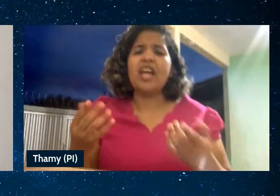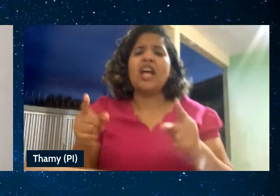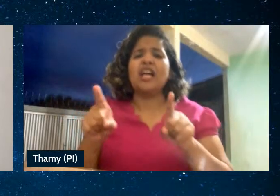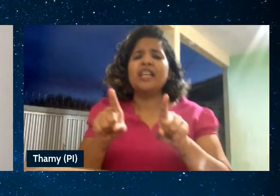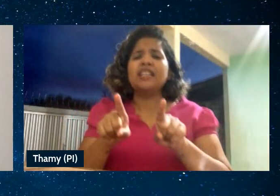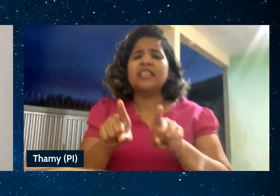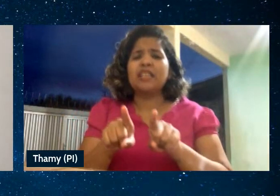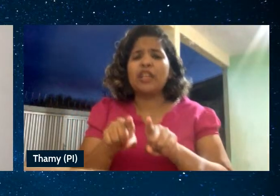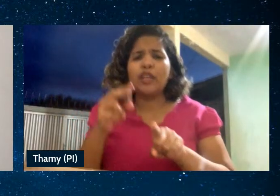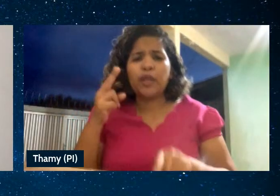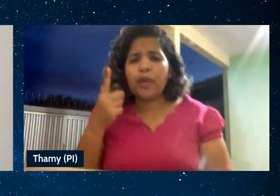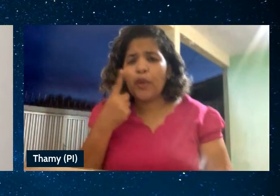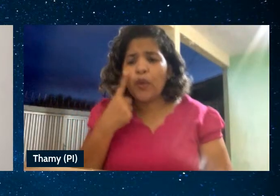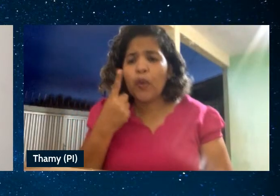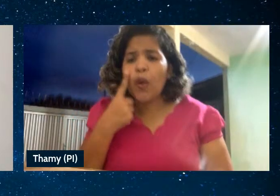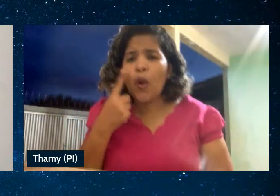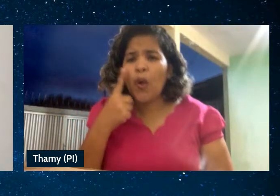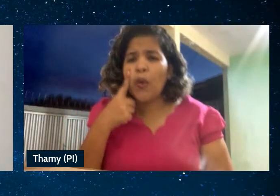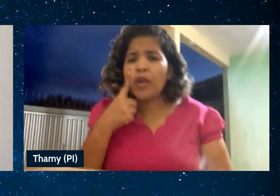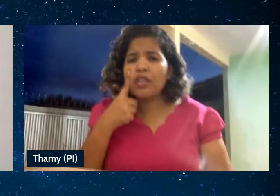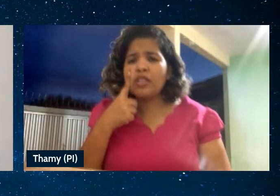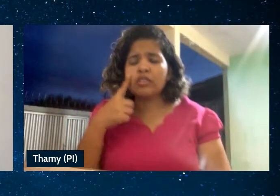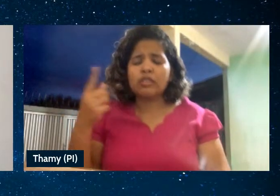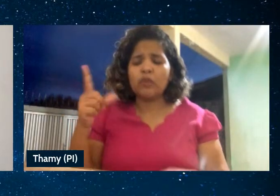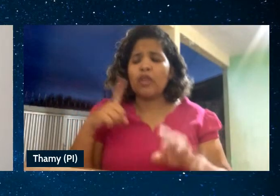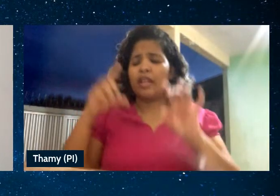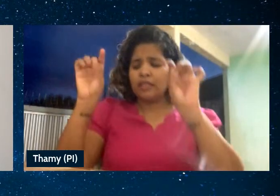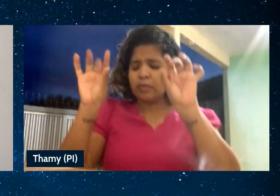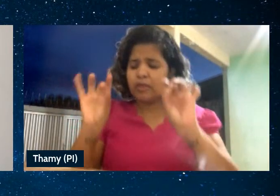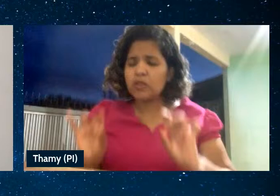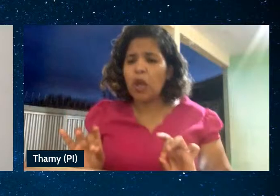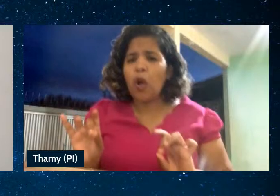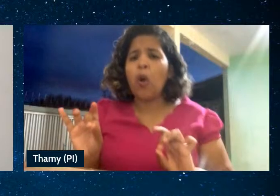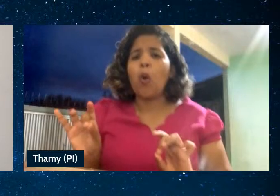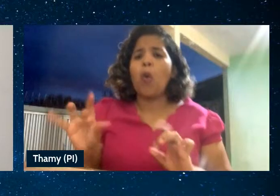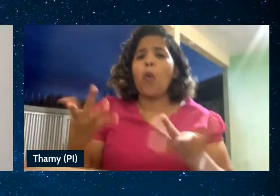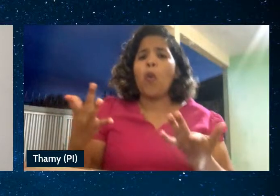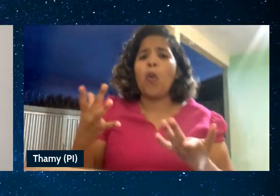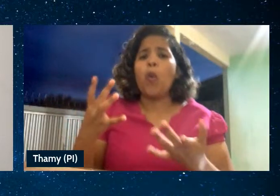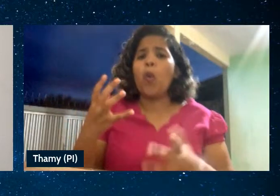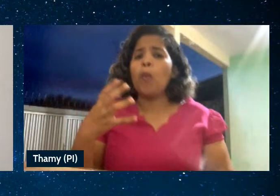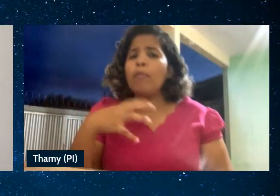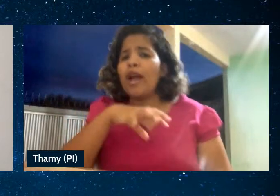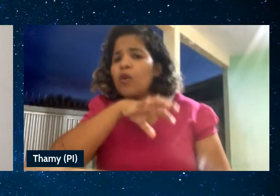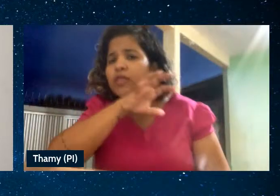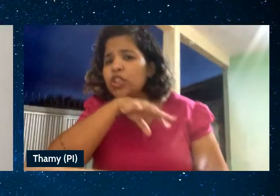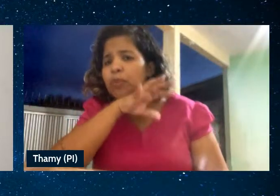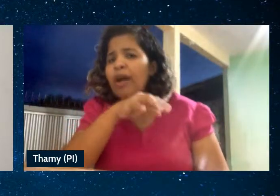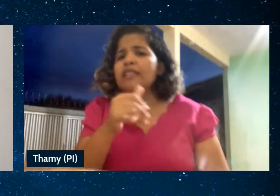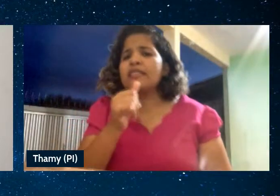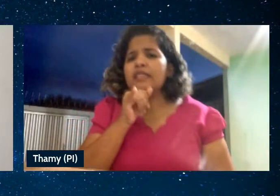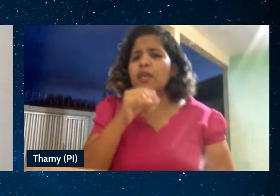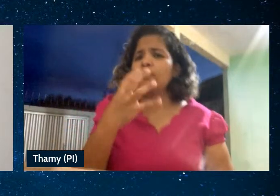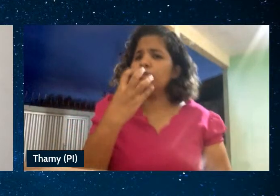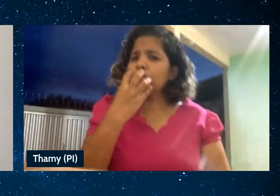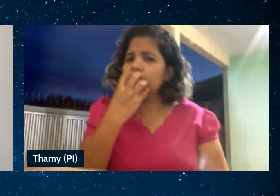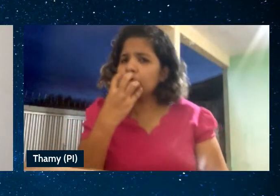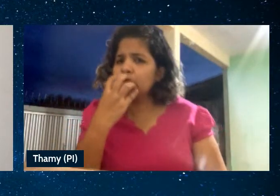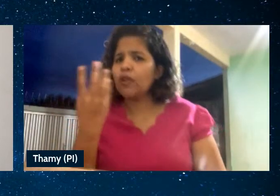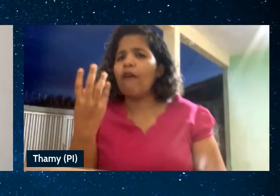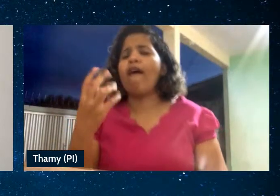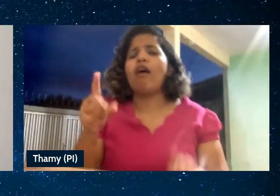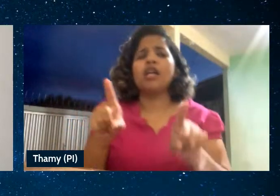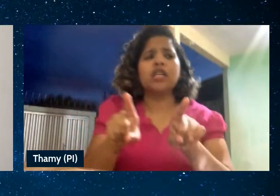animais vinhos domésticos né os nossos cachorrinhos os Nossos gatos os nossos